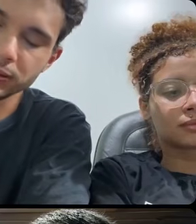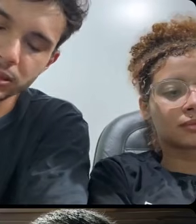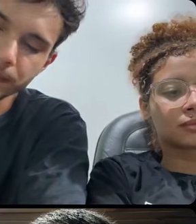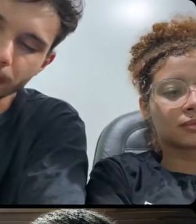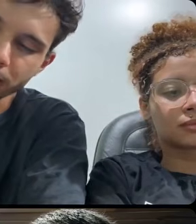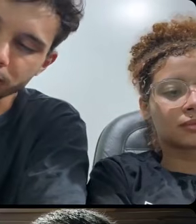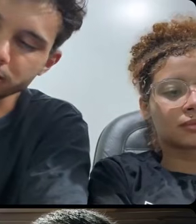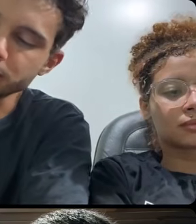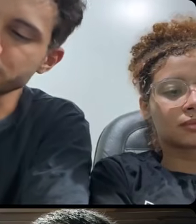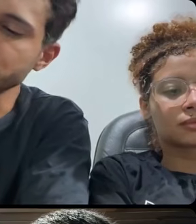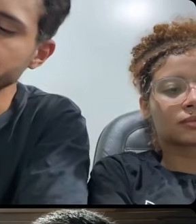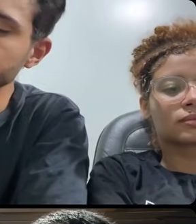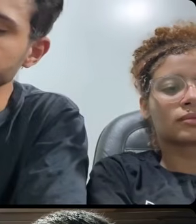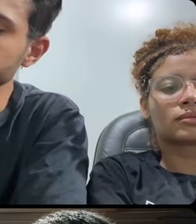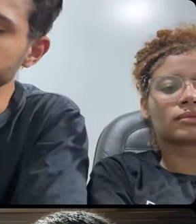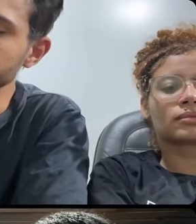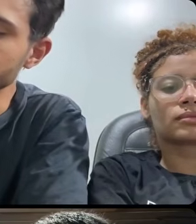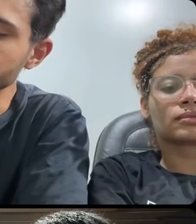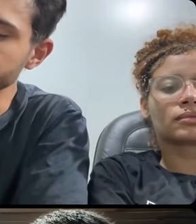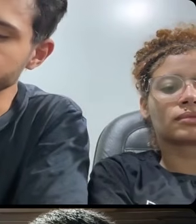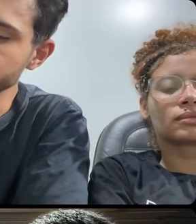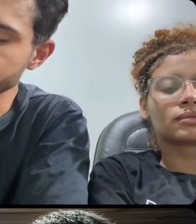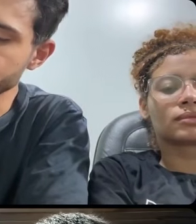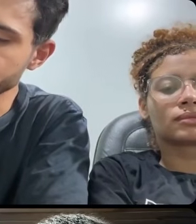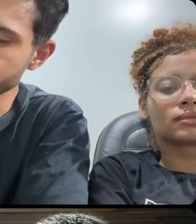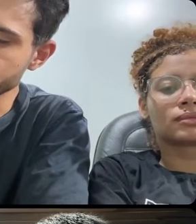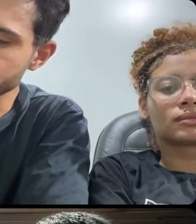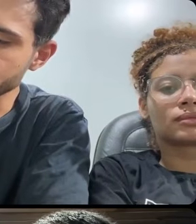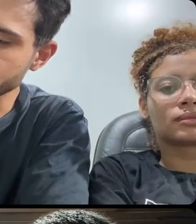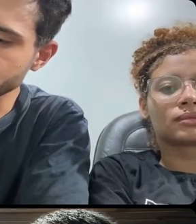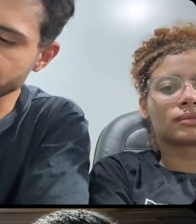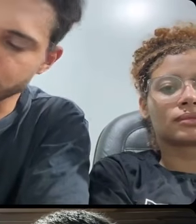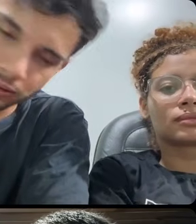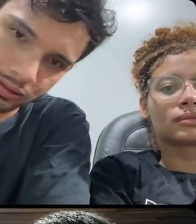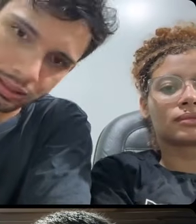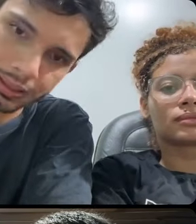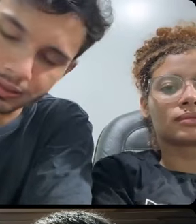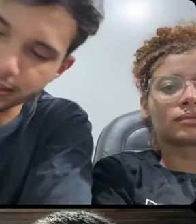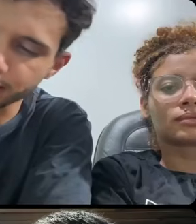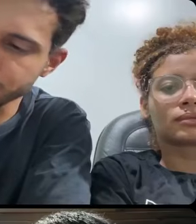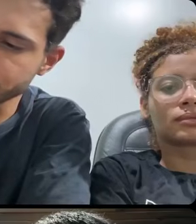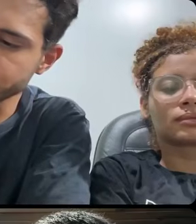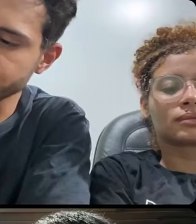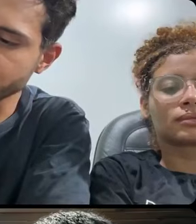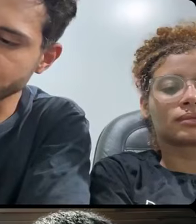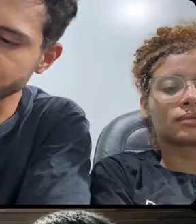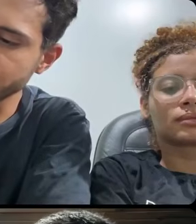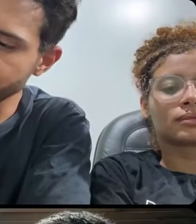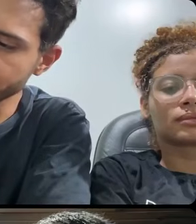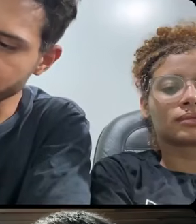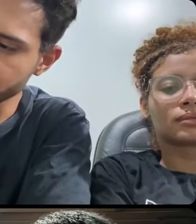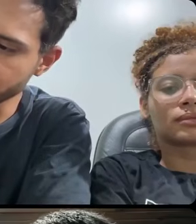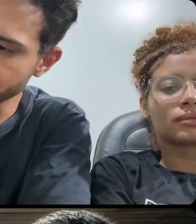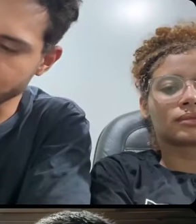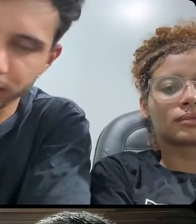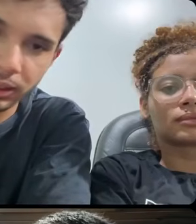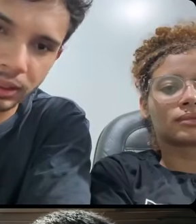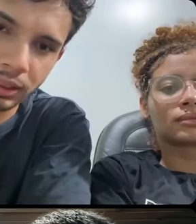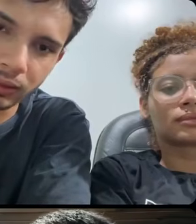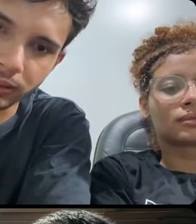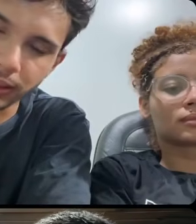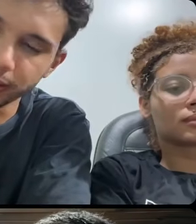mais, essas coisas. E então eu sempre tive essa curiosidade, né, de saber como é que